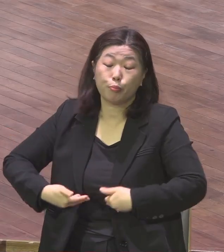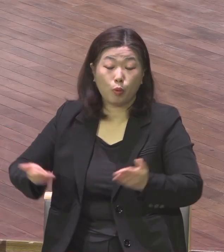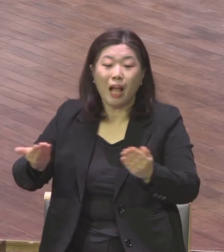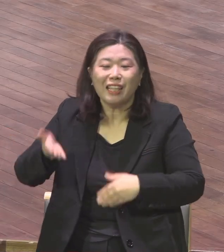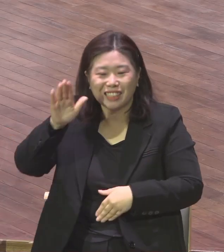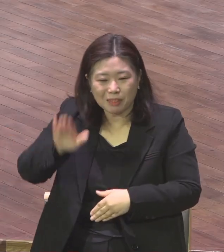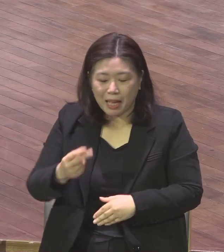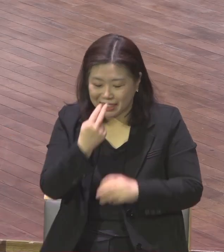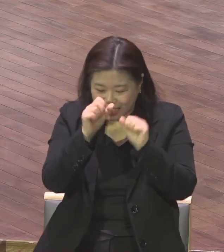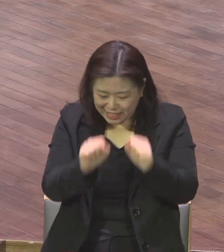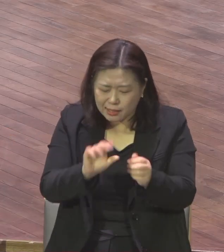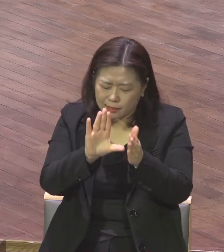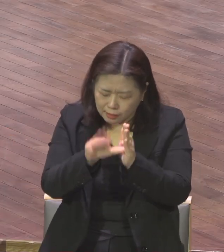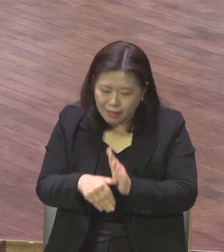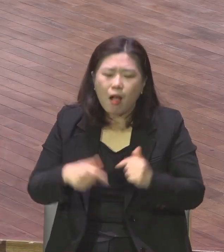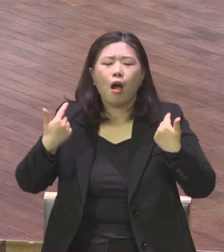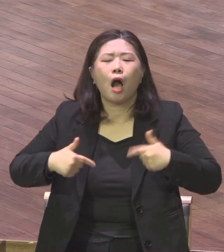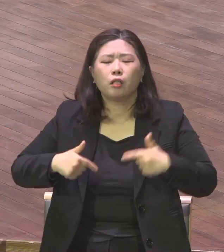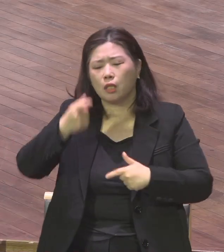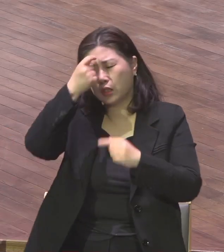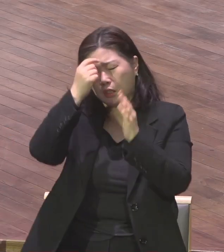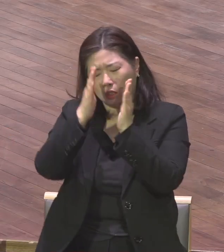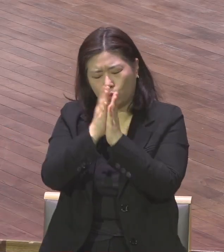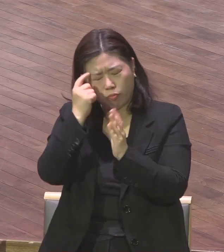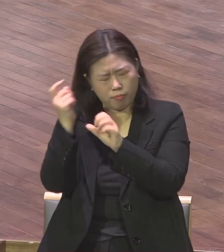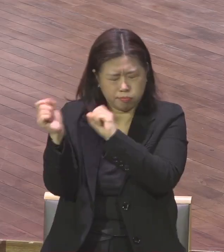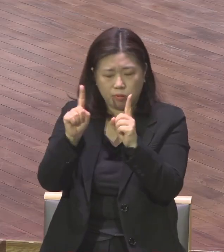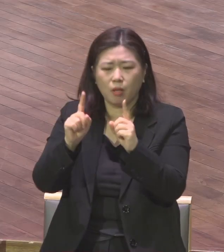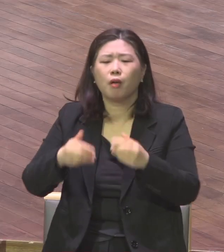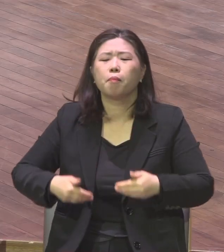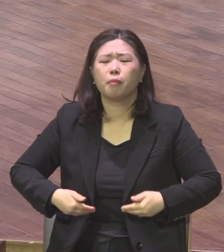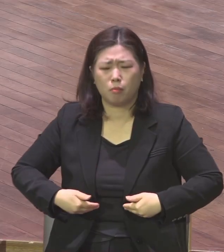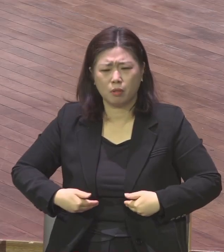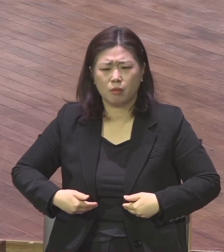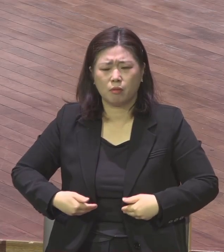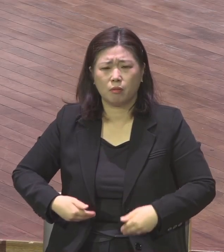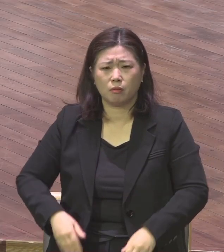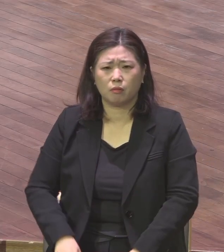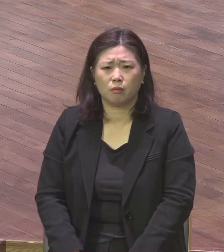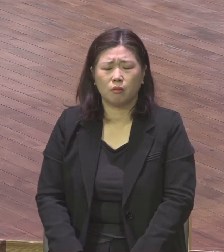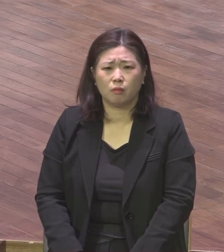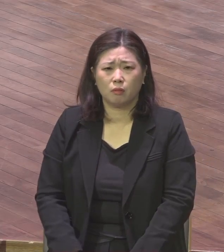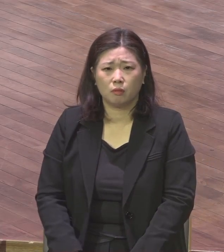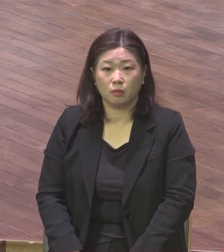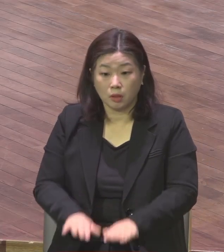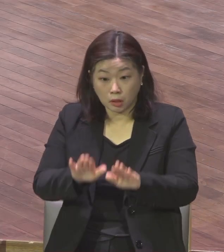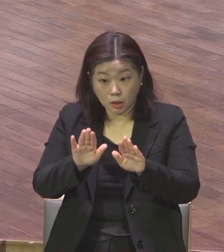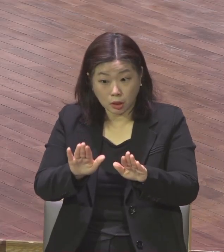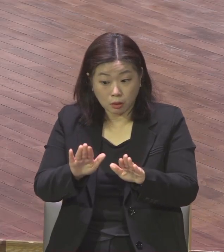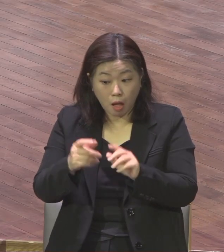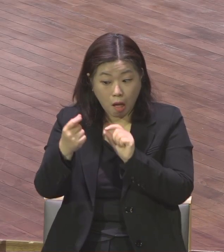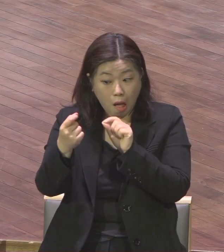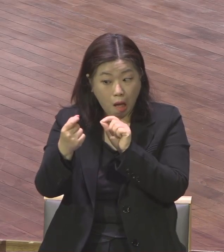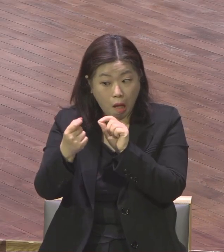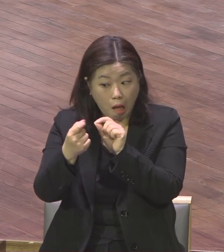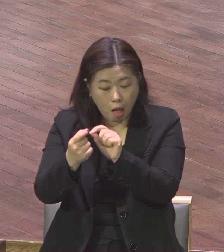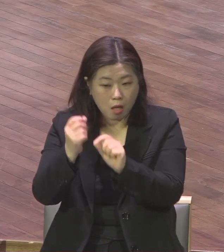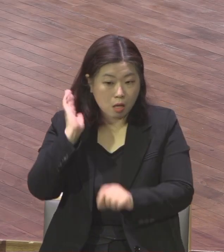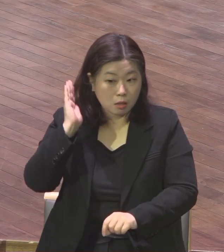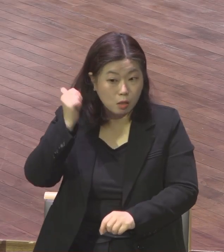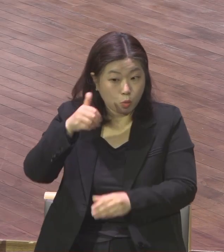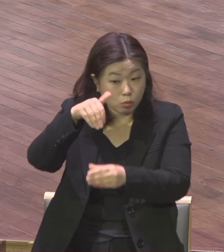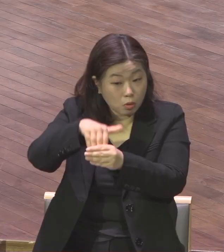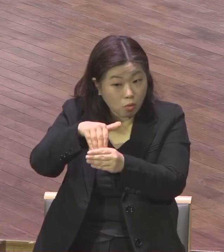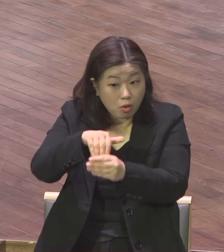됩니다. 그래서 늘 깨어 기도해라 그랬어요. 지금 우리나라 대통령 선거가 지금 갑자기